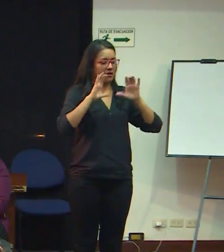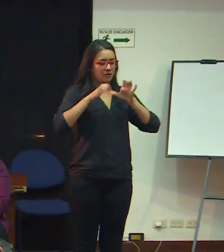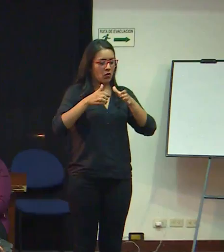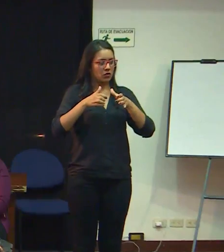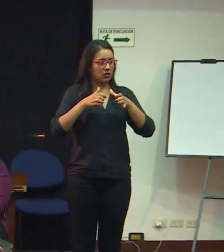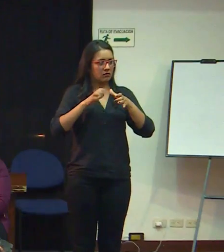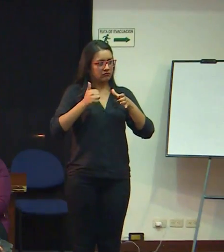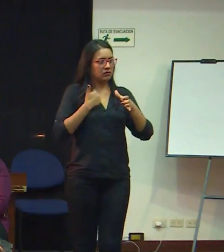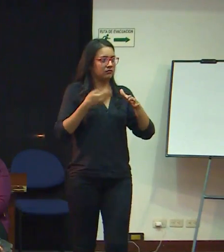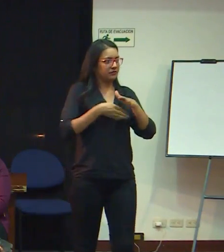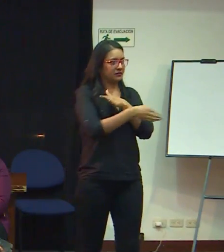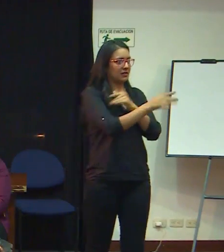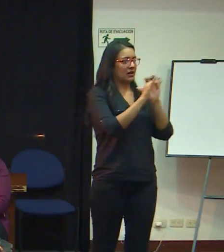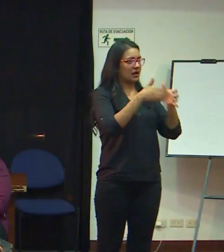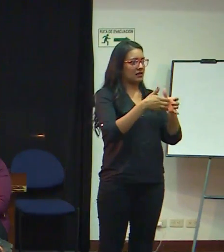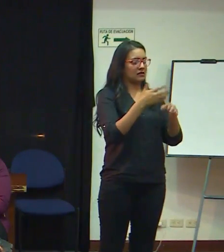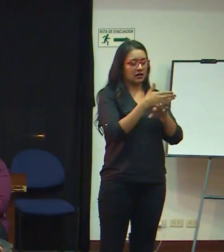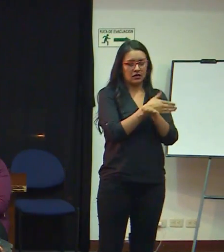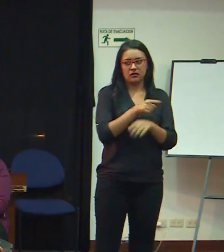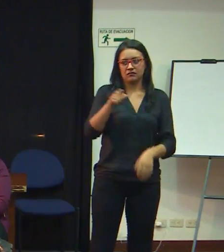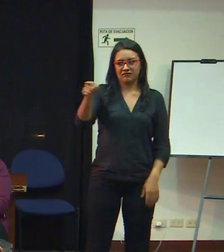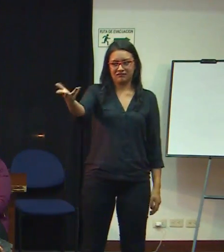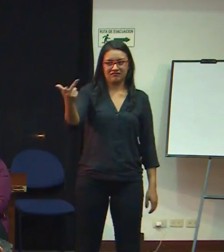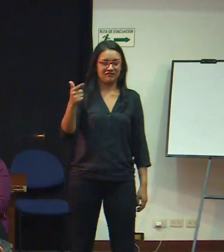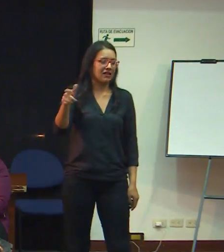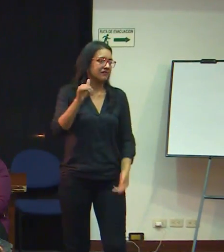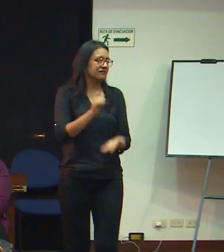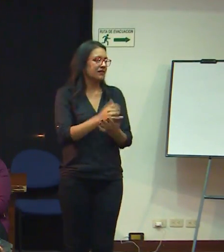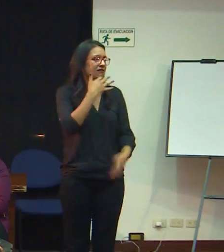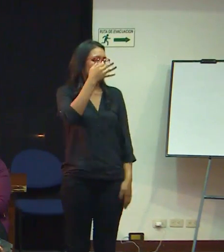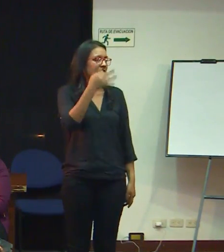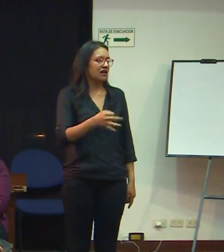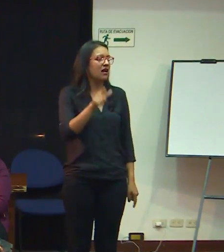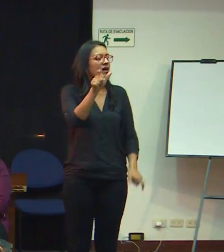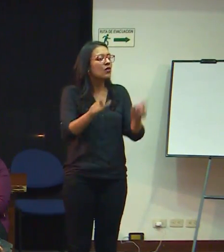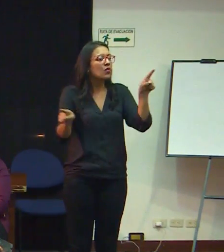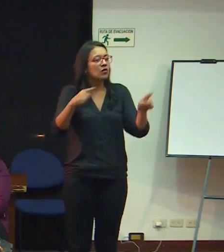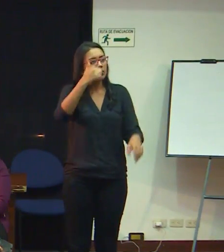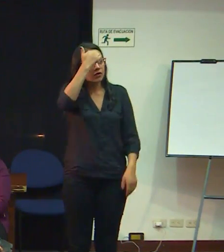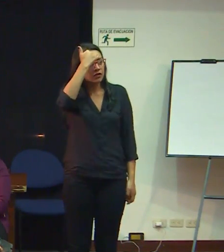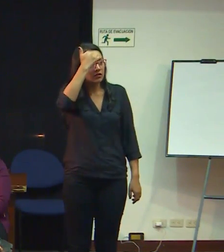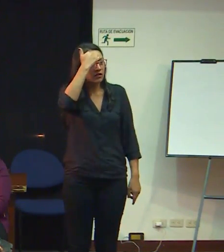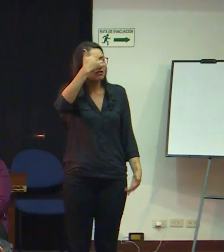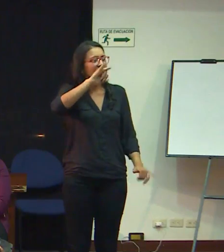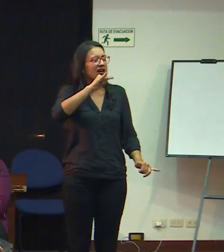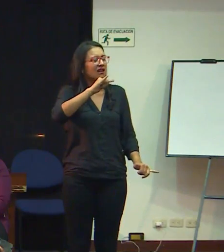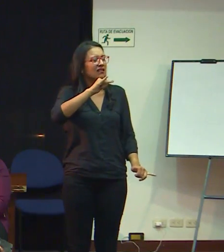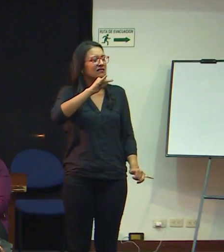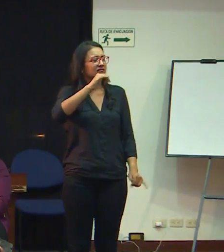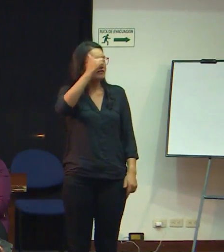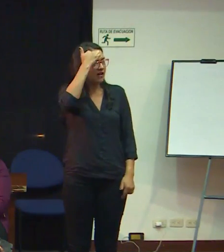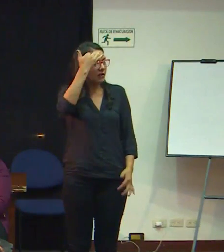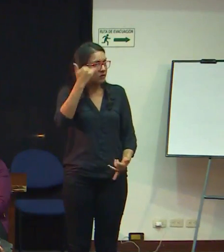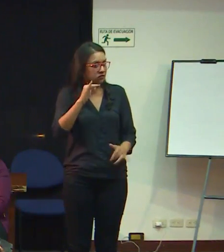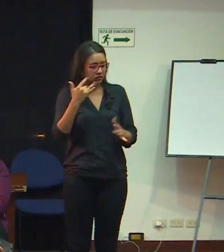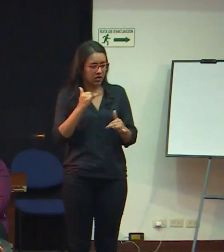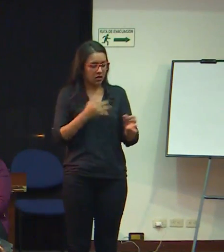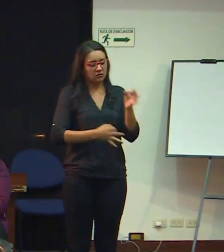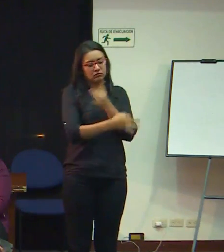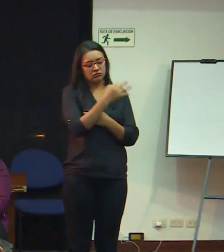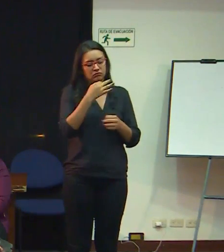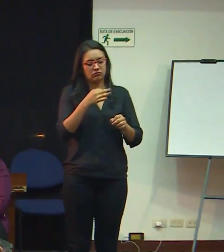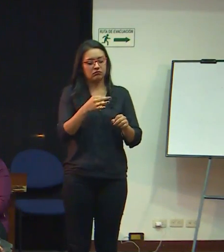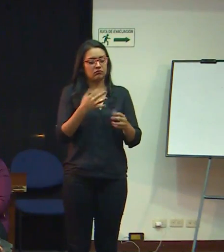clases, porque lo que dice Jonathan es cierto, muchos de nuestros maestros ya que están ahorita ejerciendo como